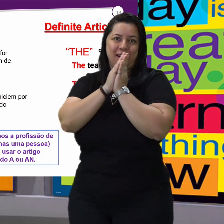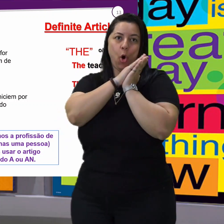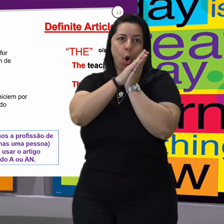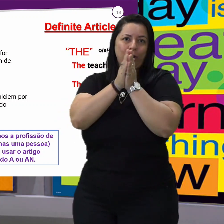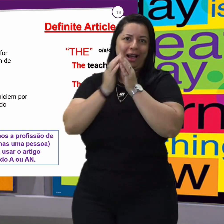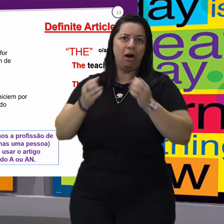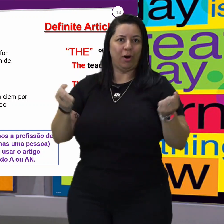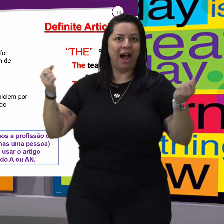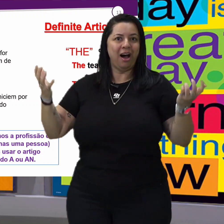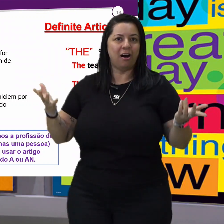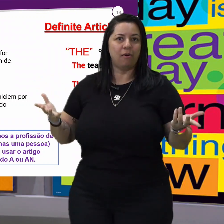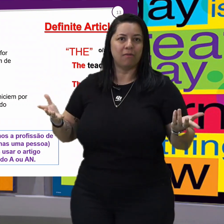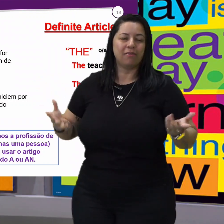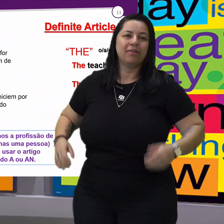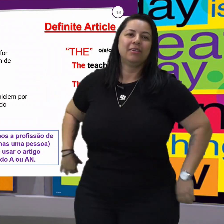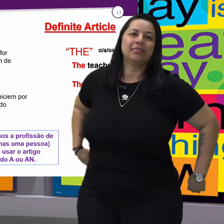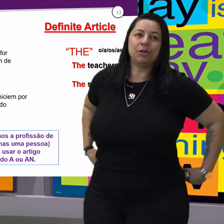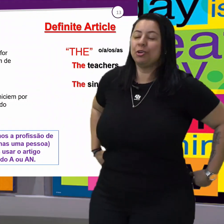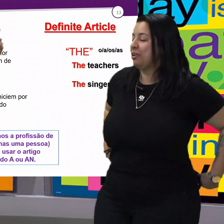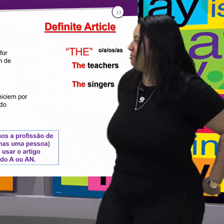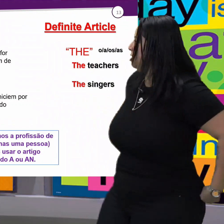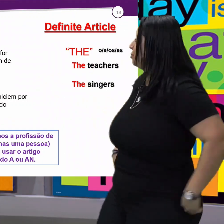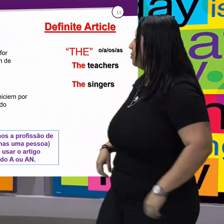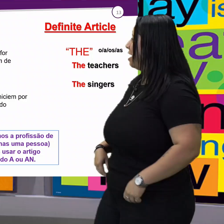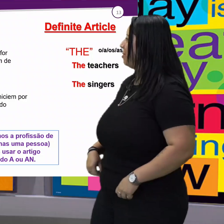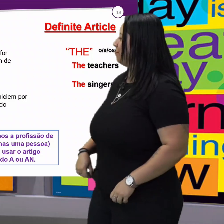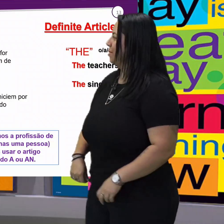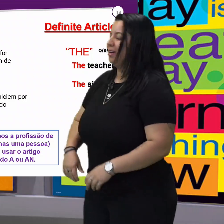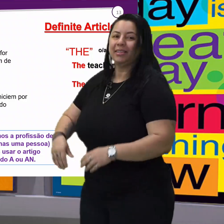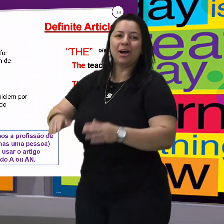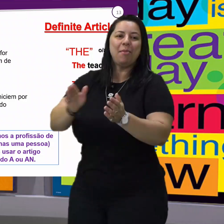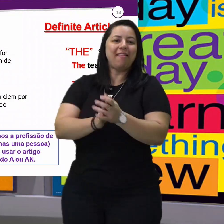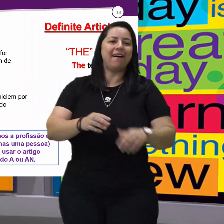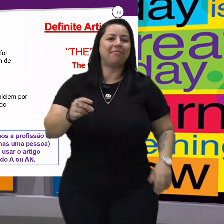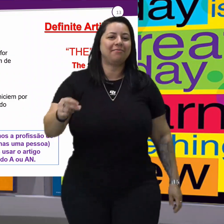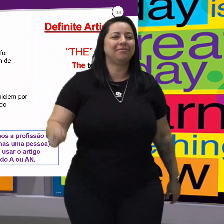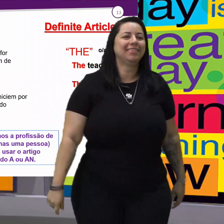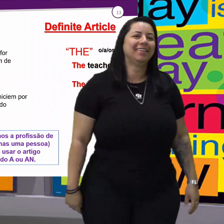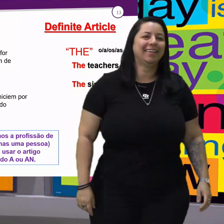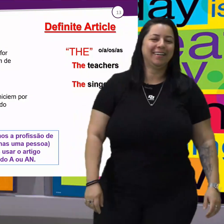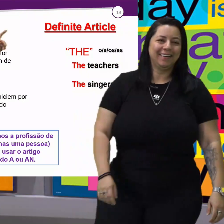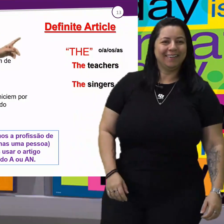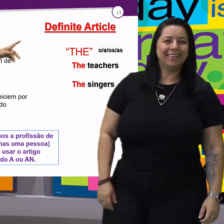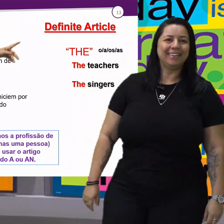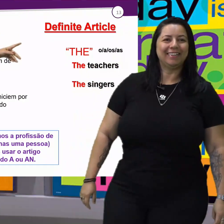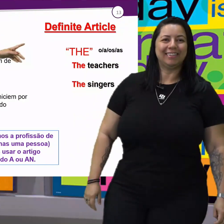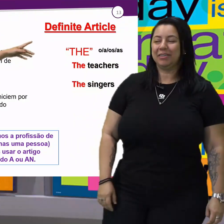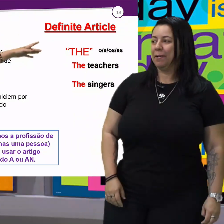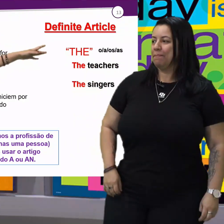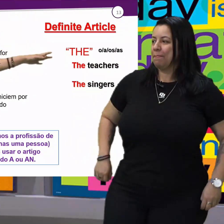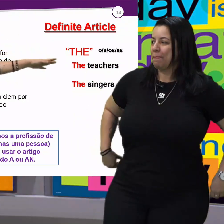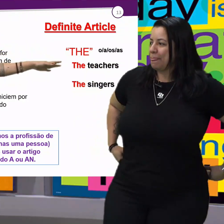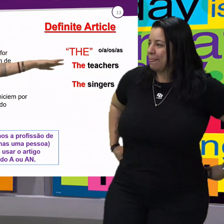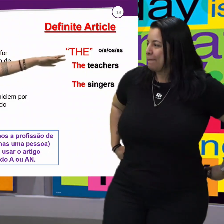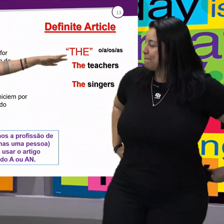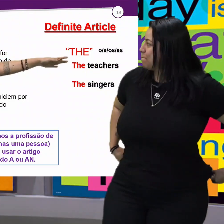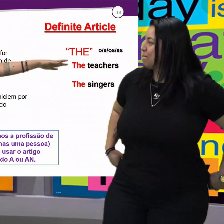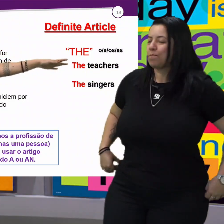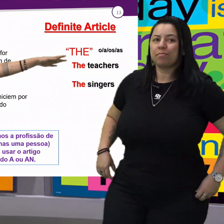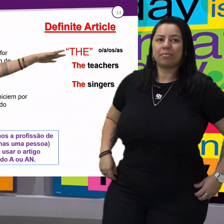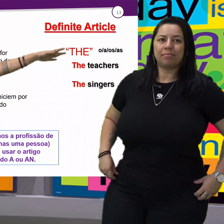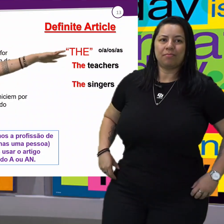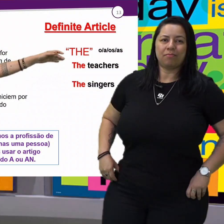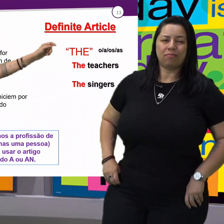carro, Exatamente. Eu quero o carro, um carrão. Exatamente, mas o tempo tá passando, a gente tem que correr, a gente tem que correr, olha só, precisão. The teachers,